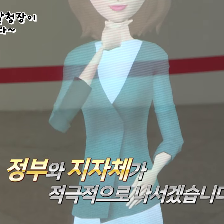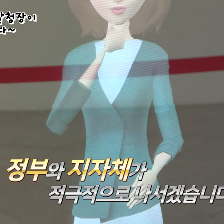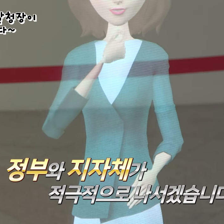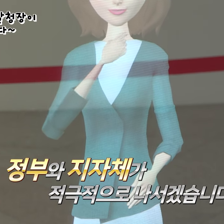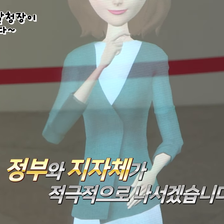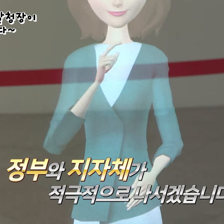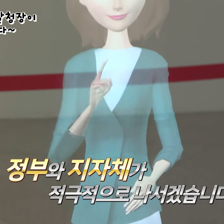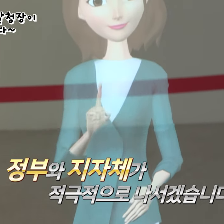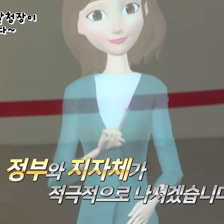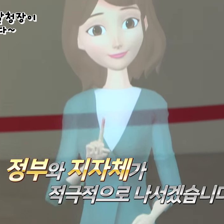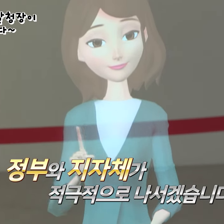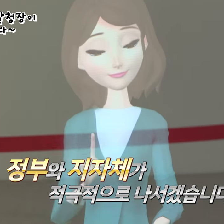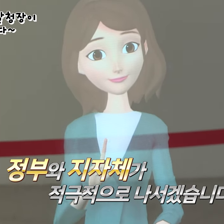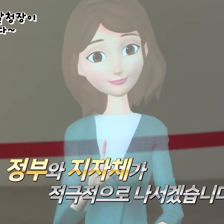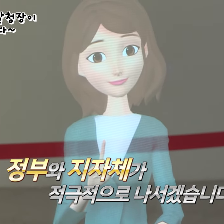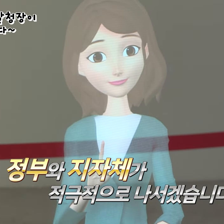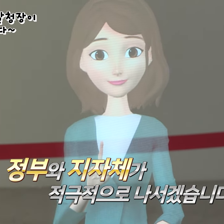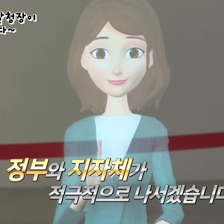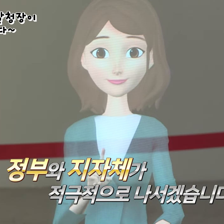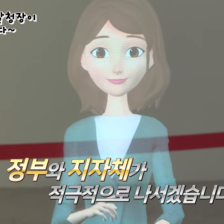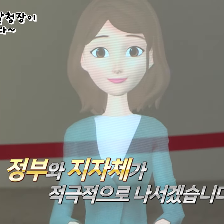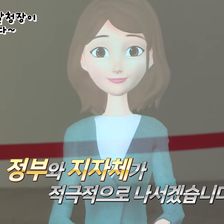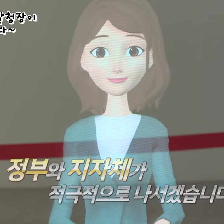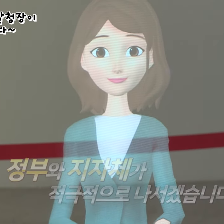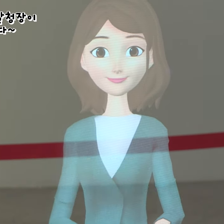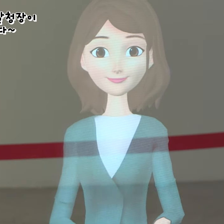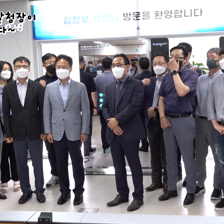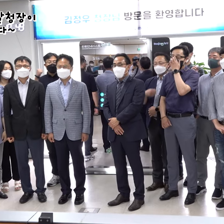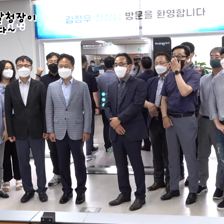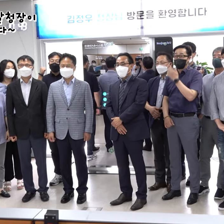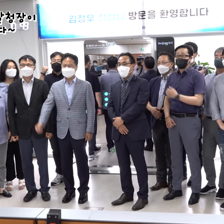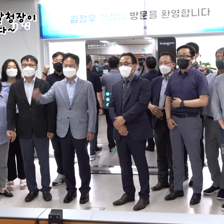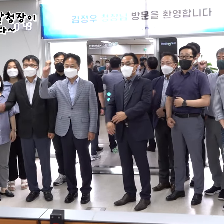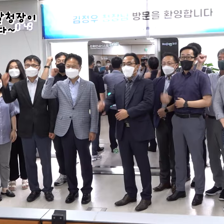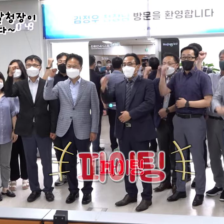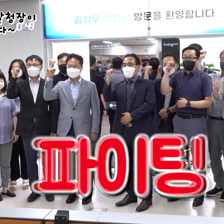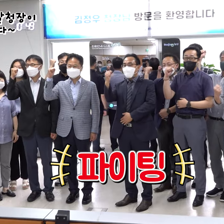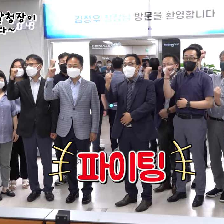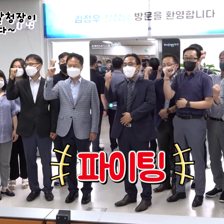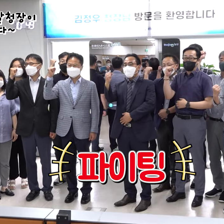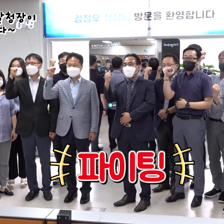설명합니다. 네. 자, 멀티스! 멀티스!